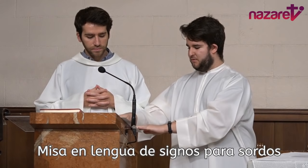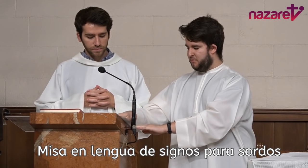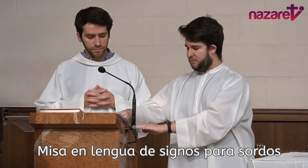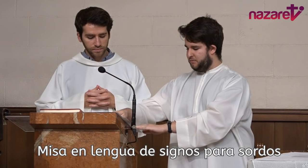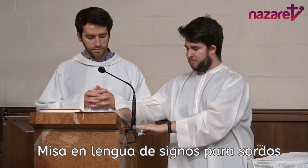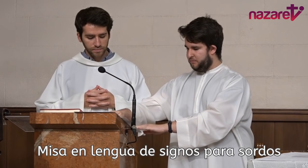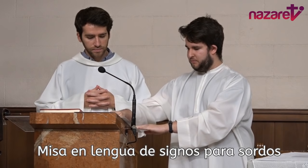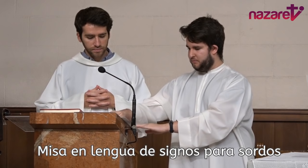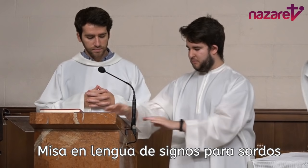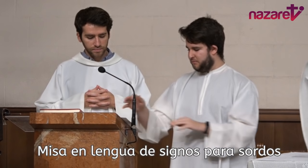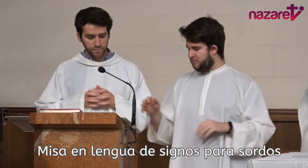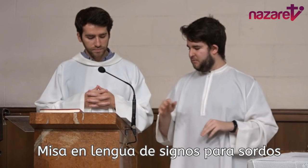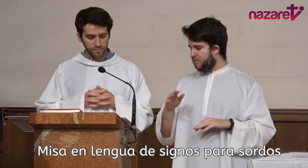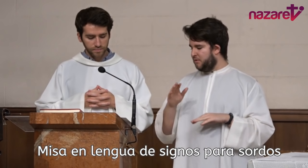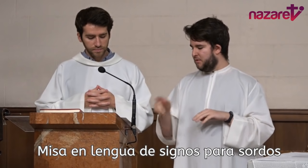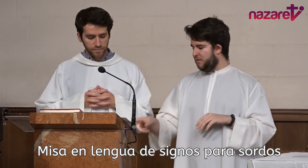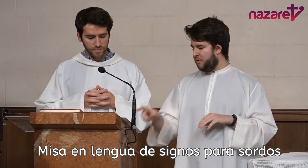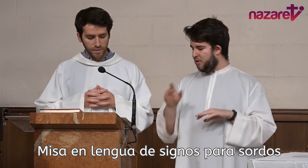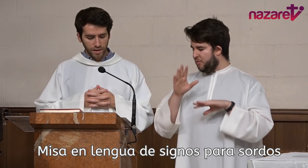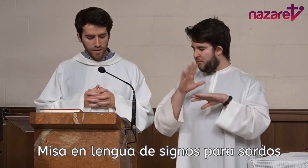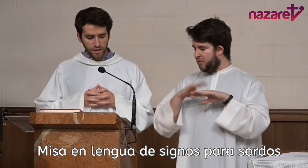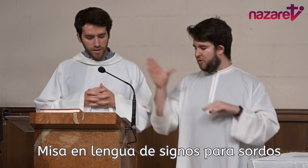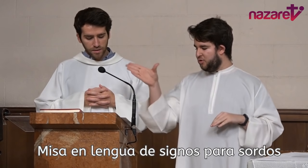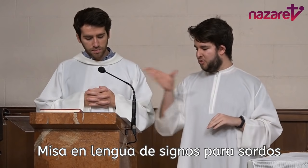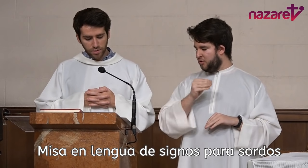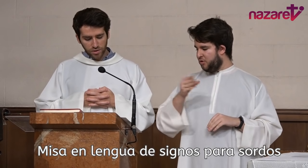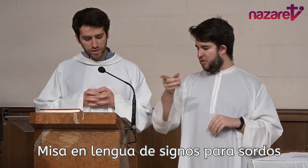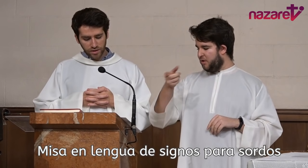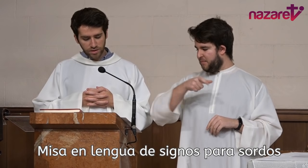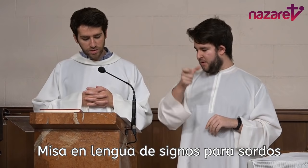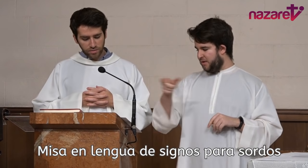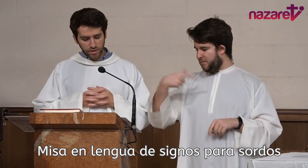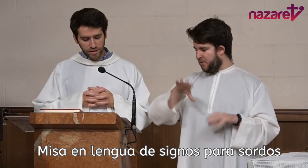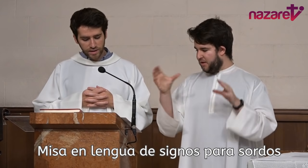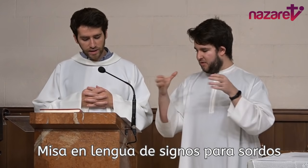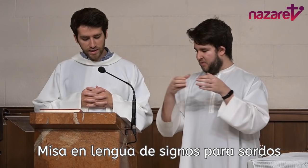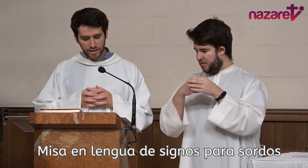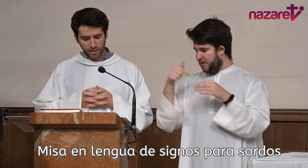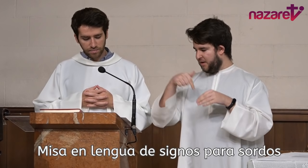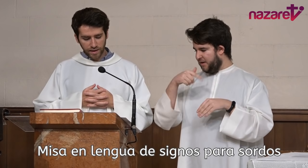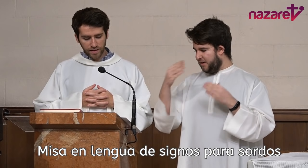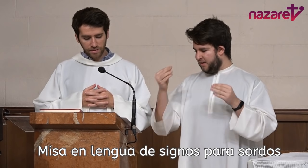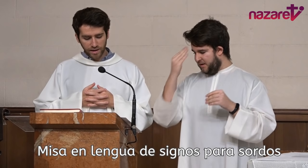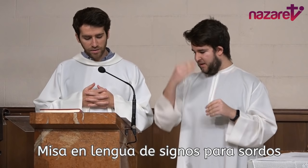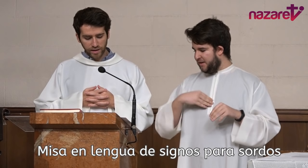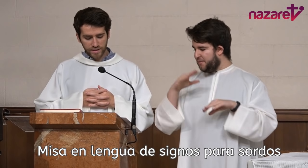Jesús resucitado, escúchanos. Por los que nos hemos reunido en esta iglesia para celebrar la